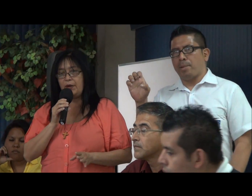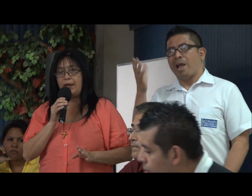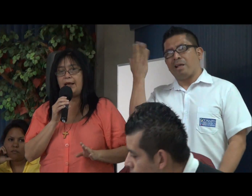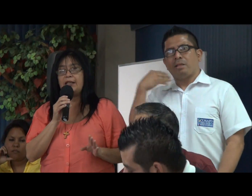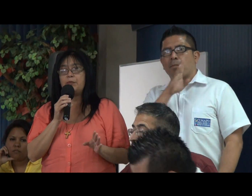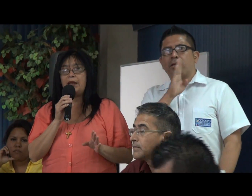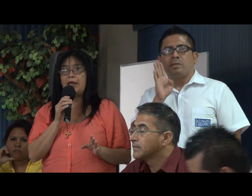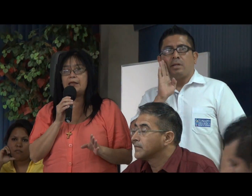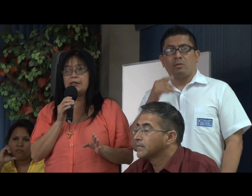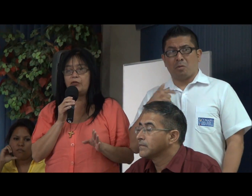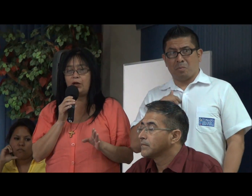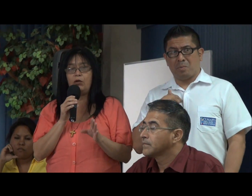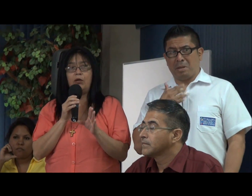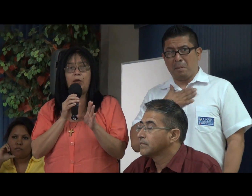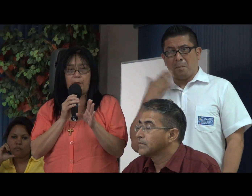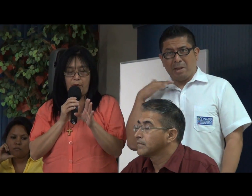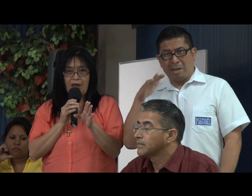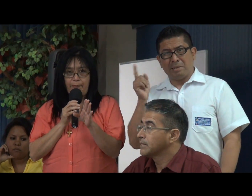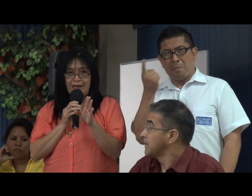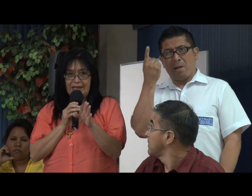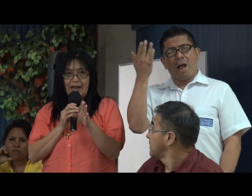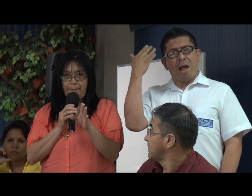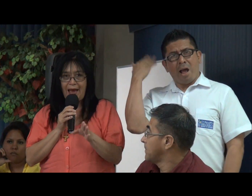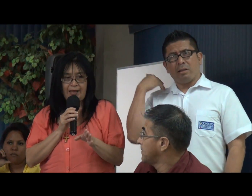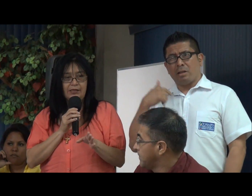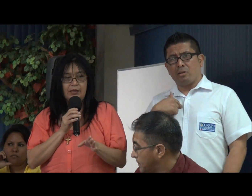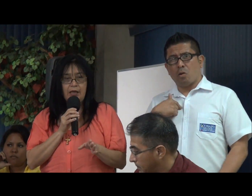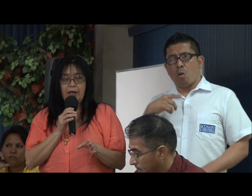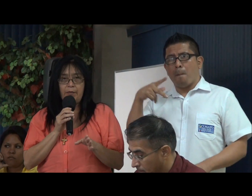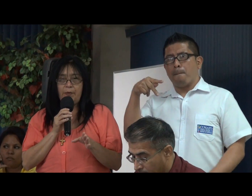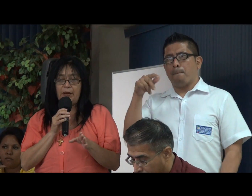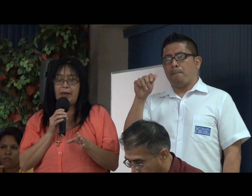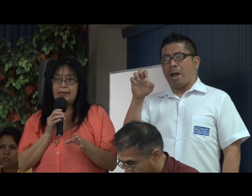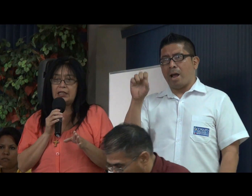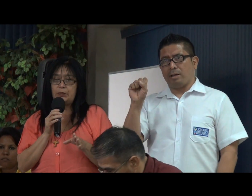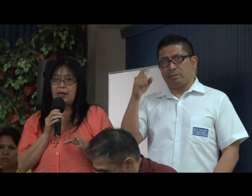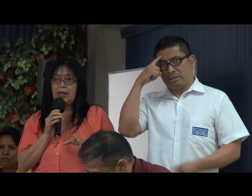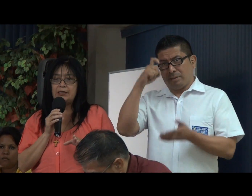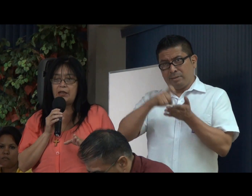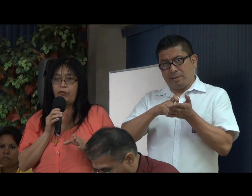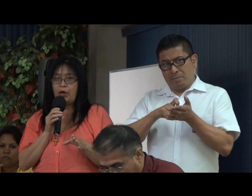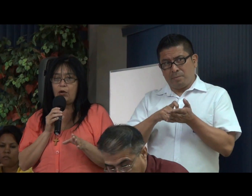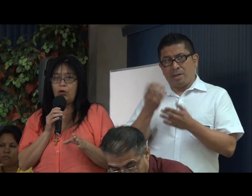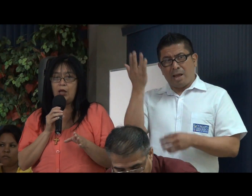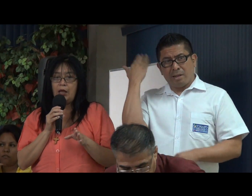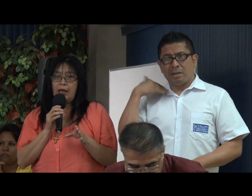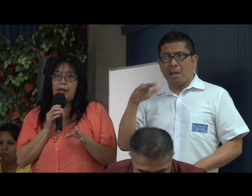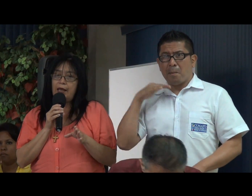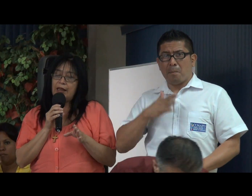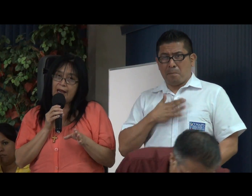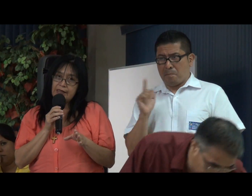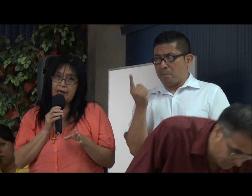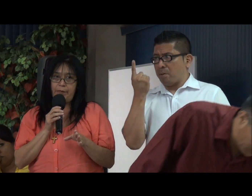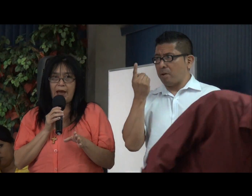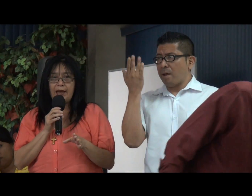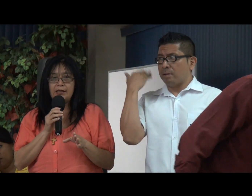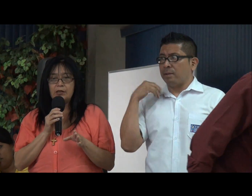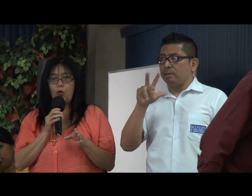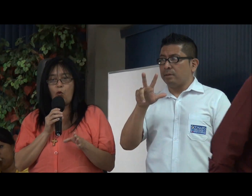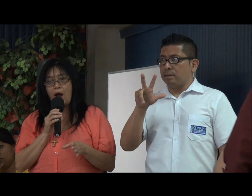primeras experiencias fueron, me voy a basar en la PAES. Mis primeras experiencias fueron 3 en la PAES, 4